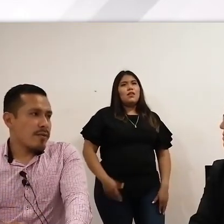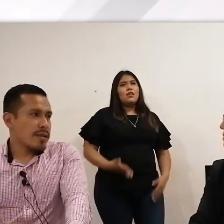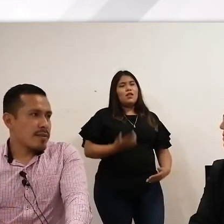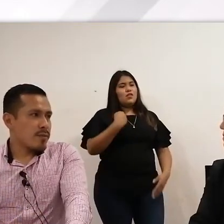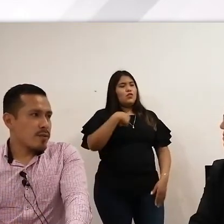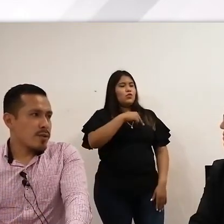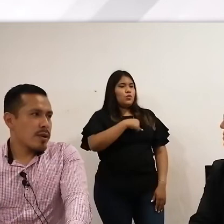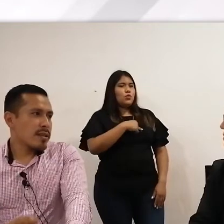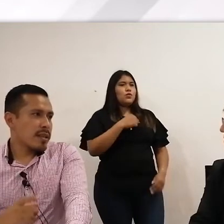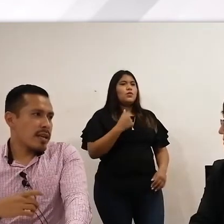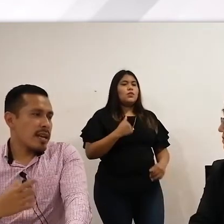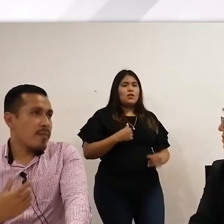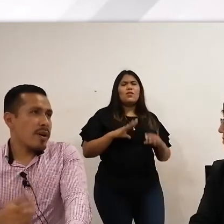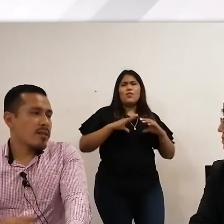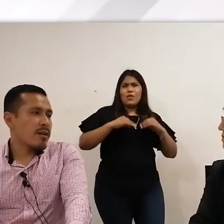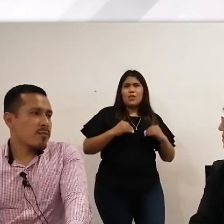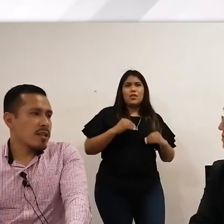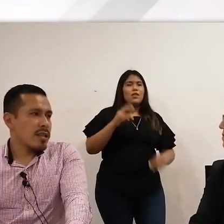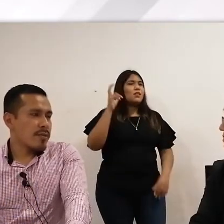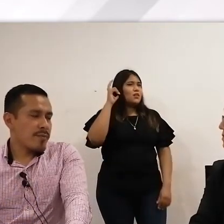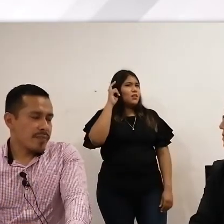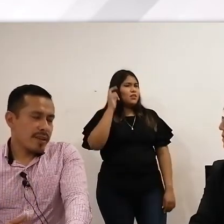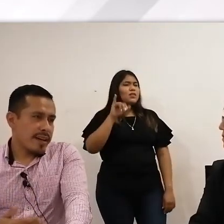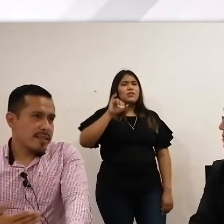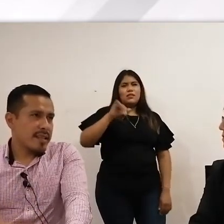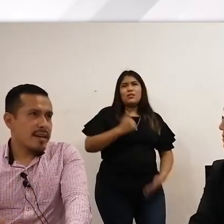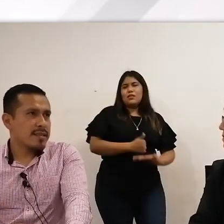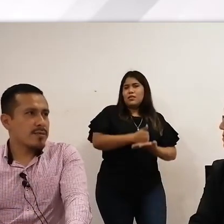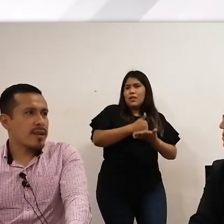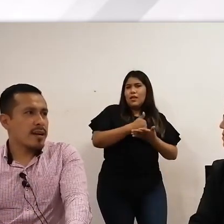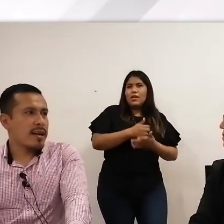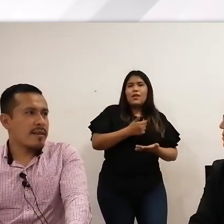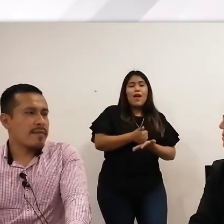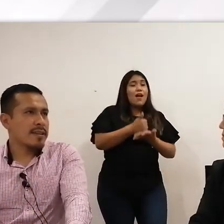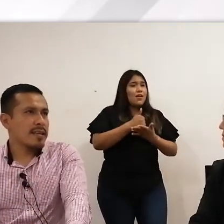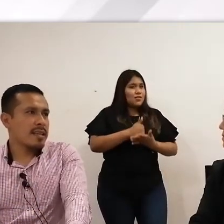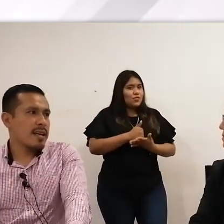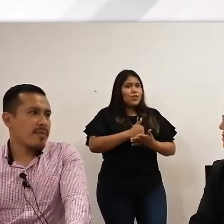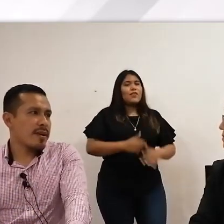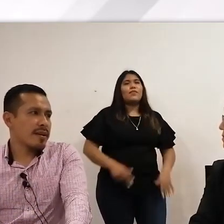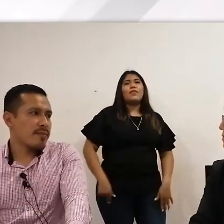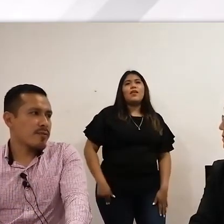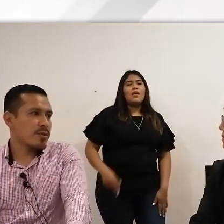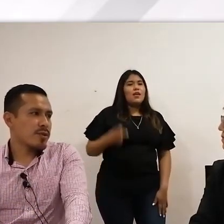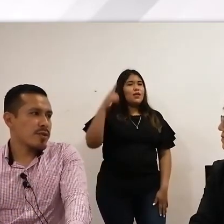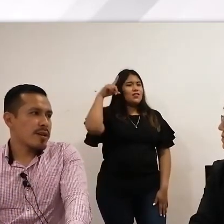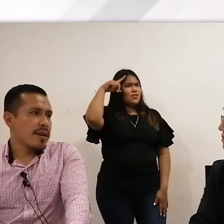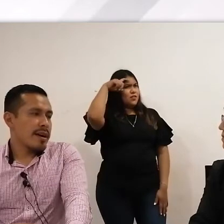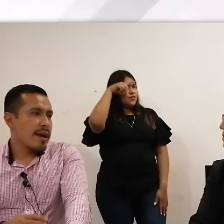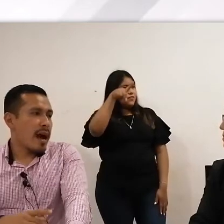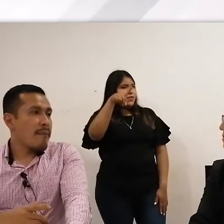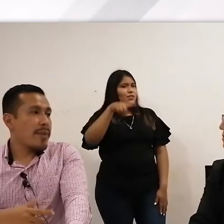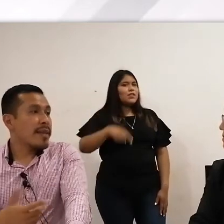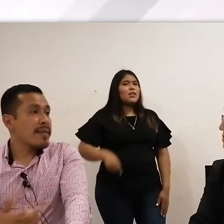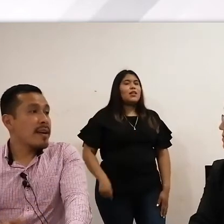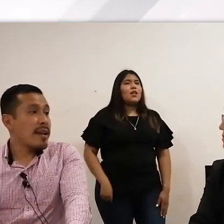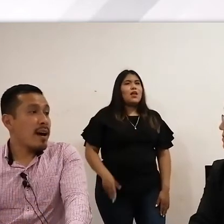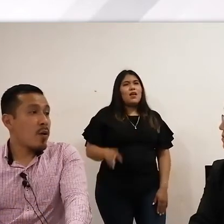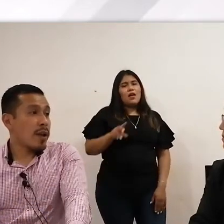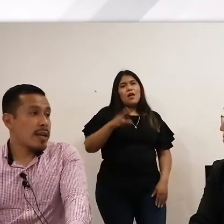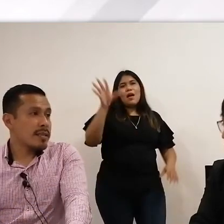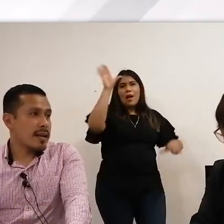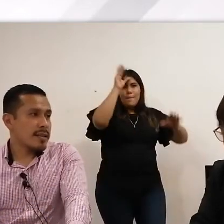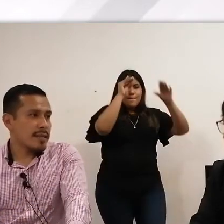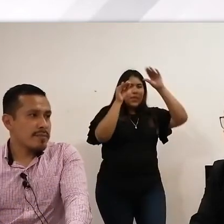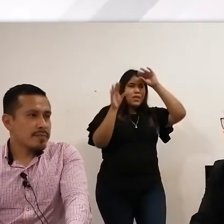les favorece mucho el tener el aparato auditivo. Esta es una gran facilidad para que muchos aprendan